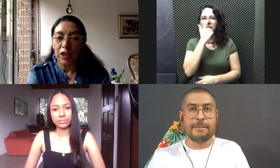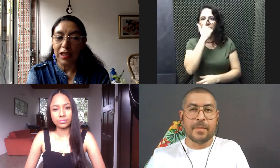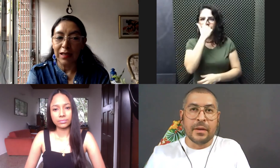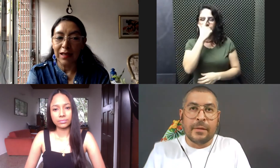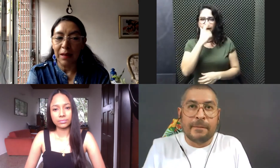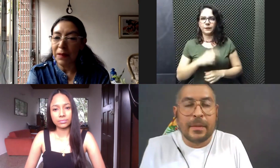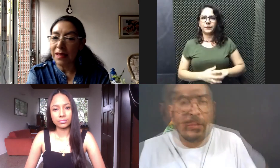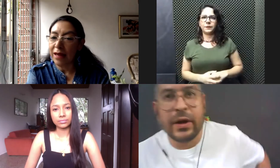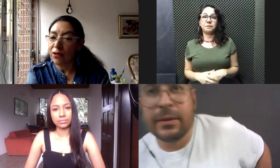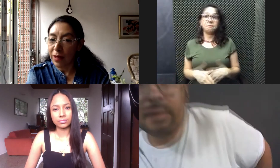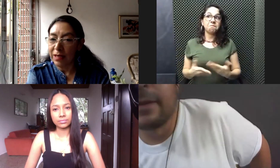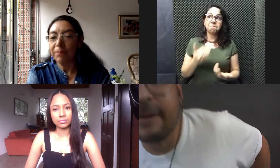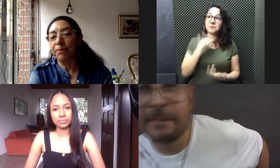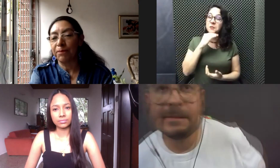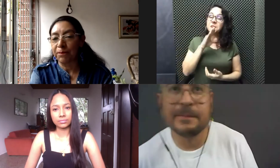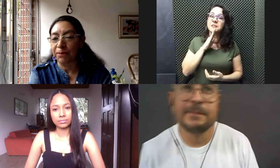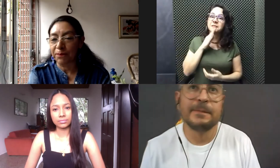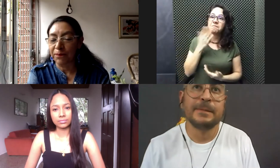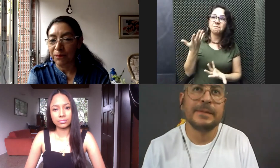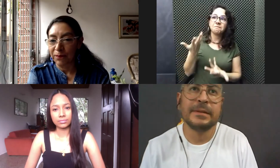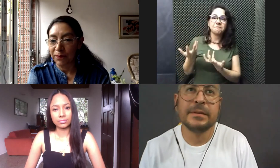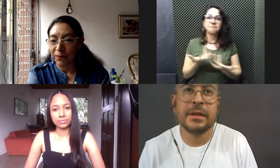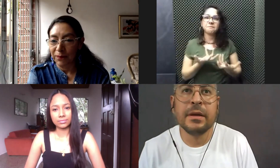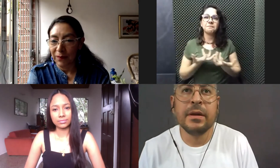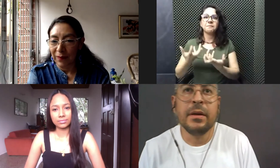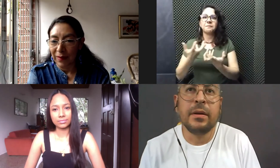No sé quién quiera empezar. Bueno.